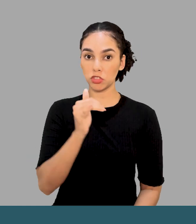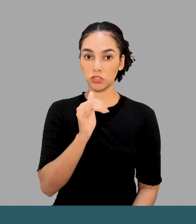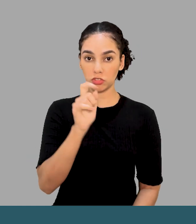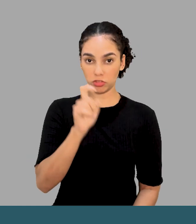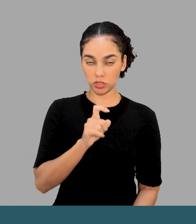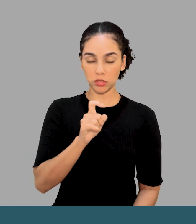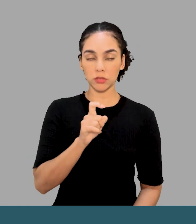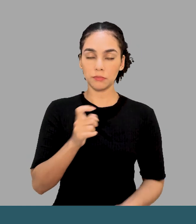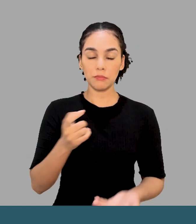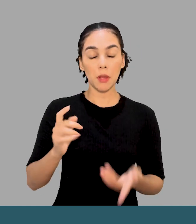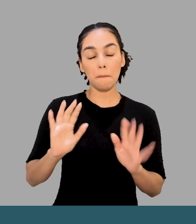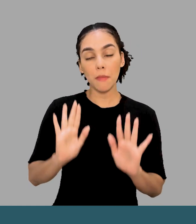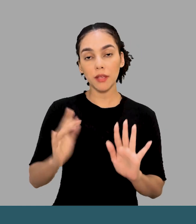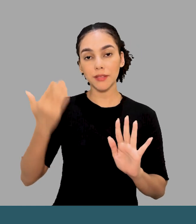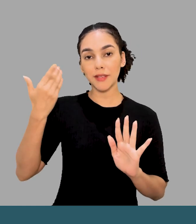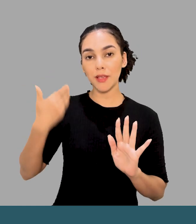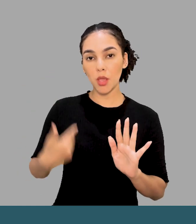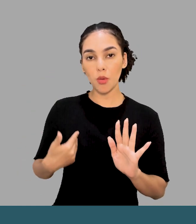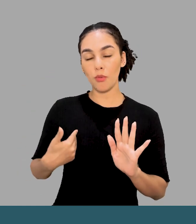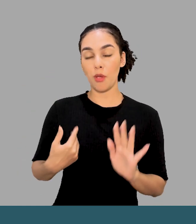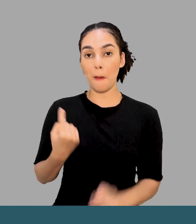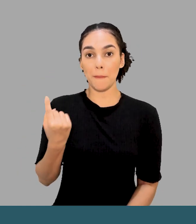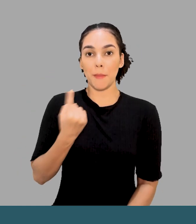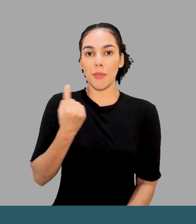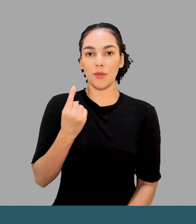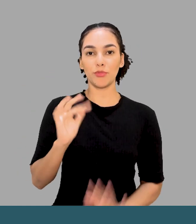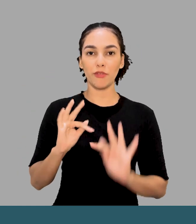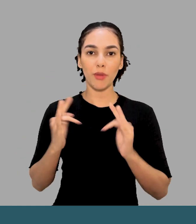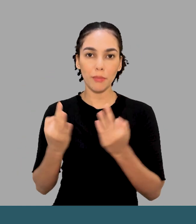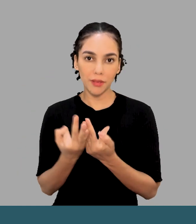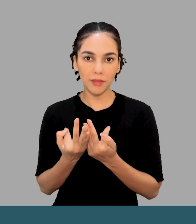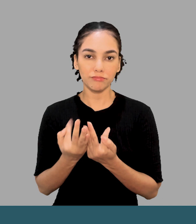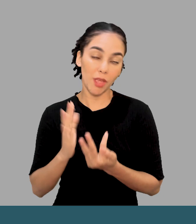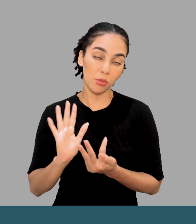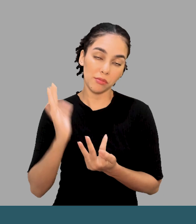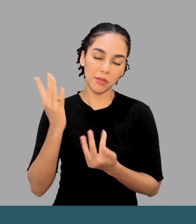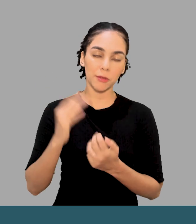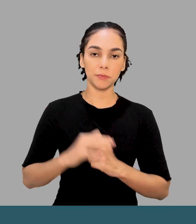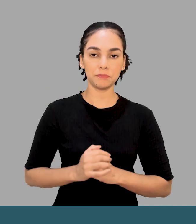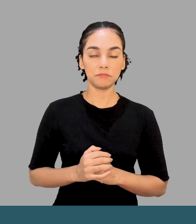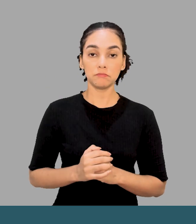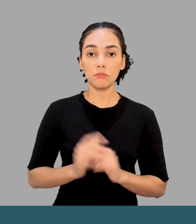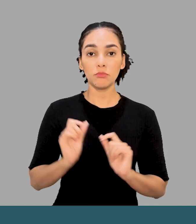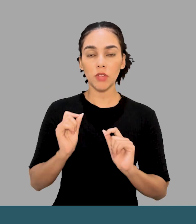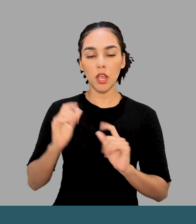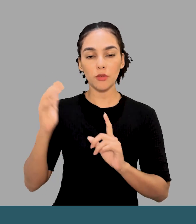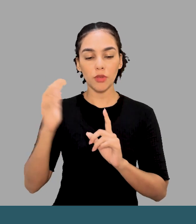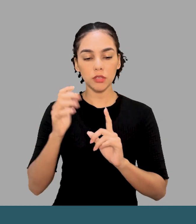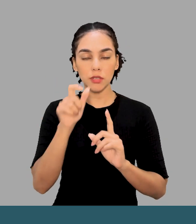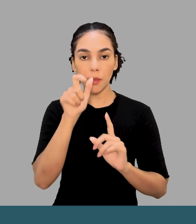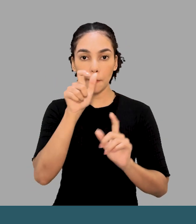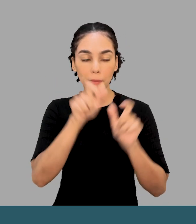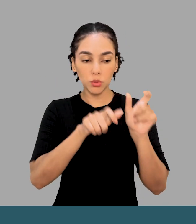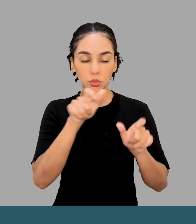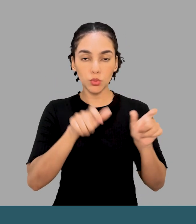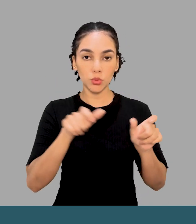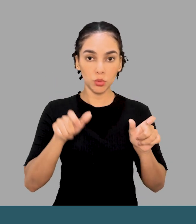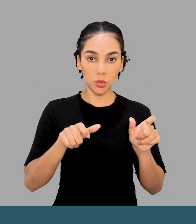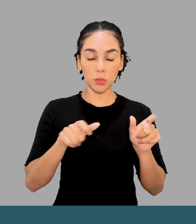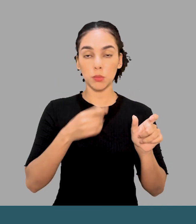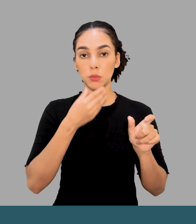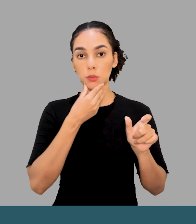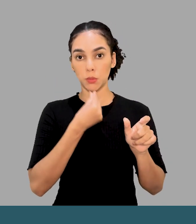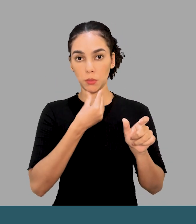que a pessoa é a primeira com essa condição genética na família. E, geralmente, elas afetam pessoas do sexo masculino. Já